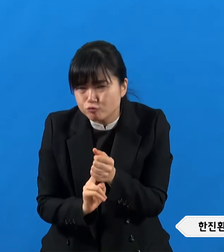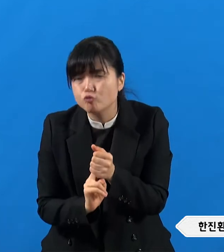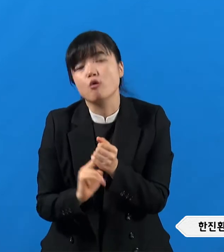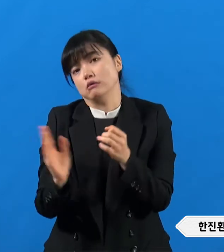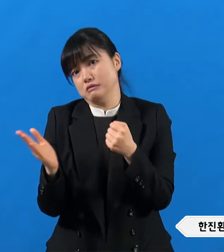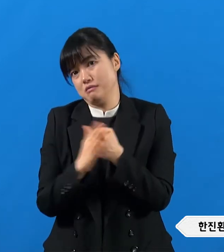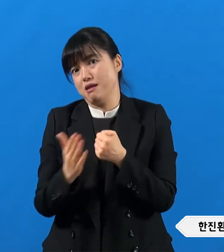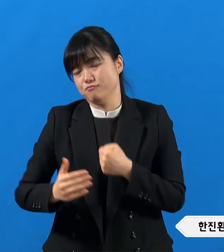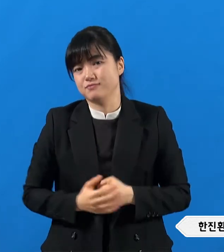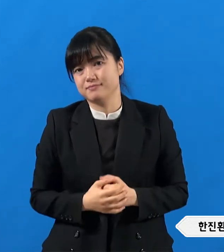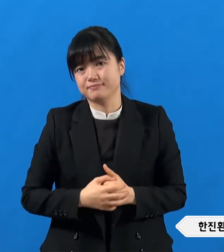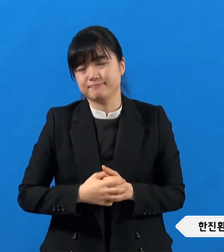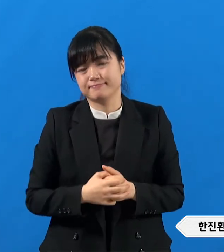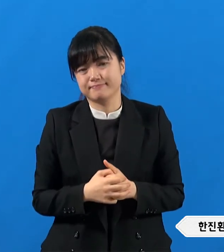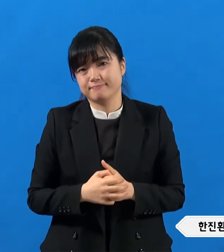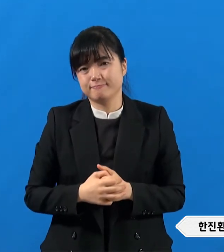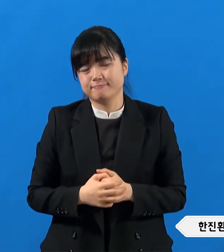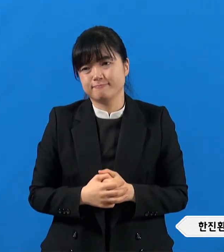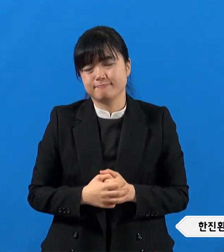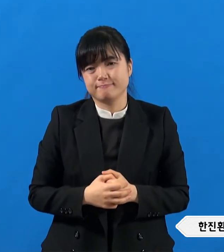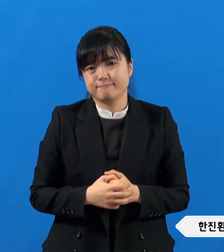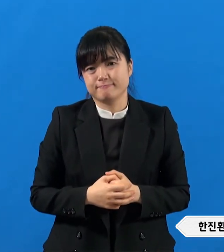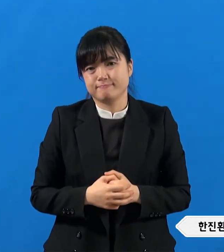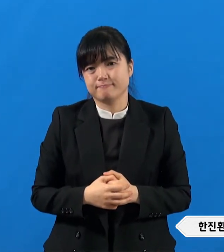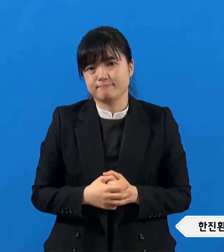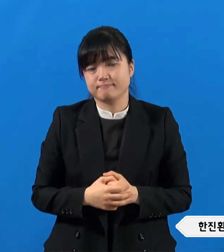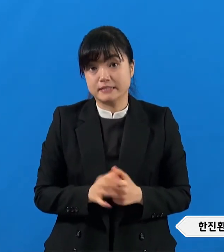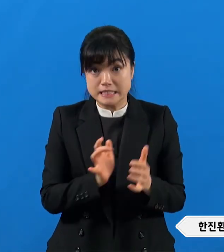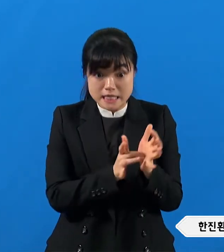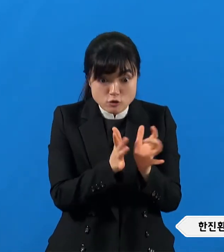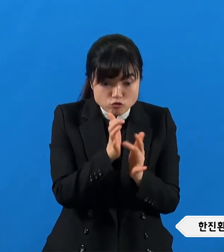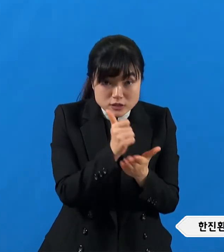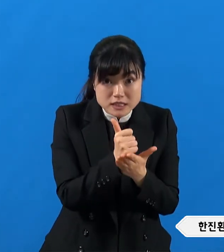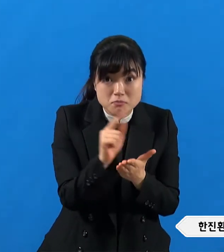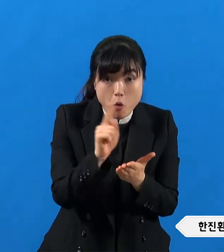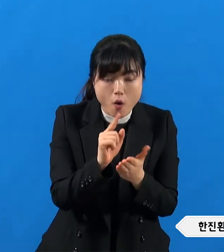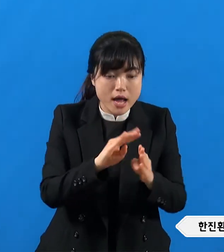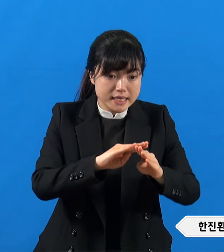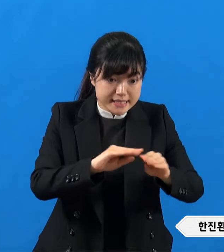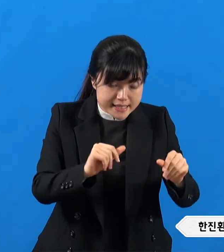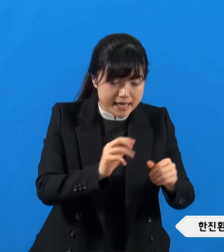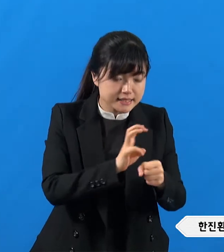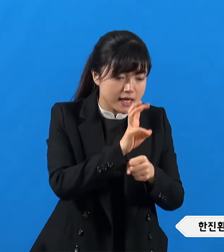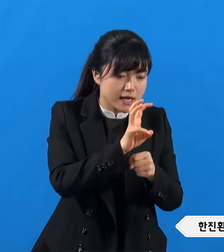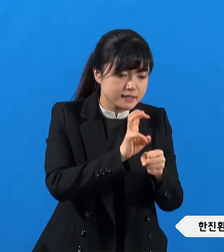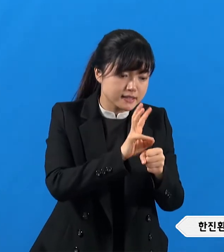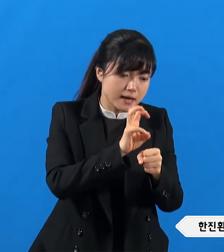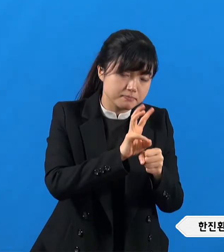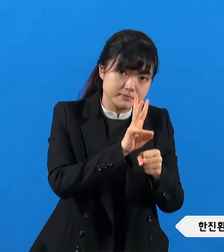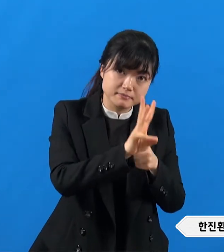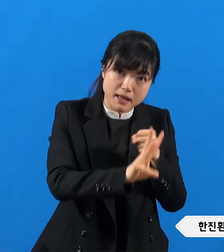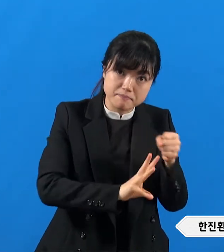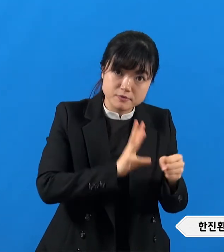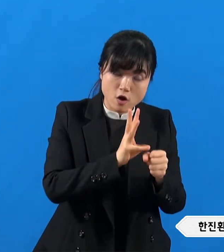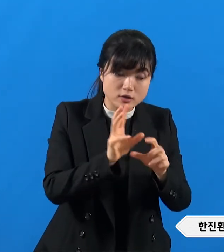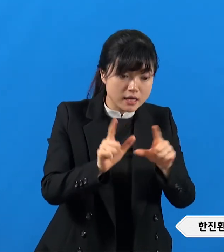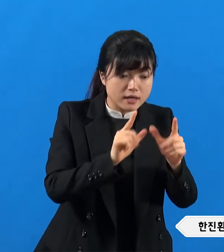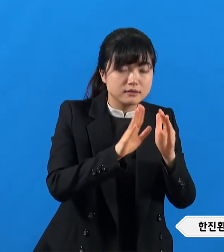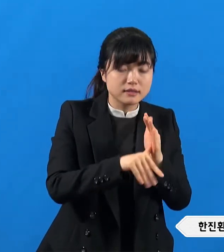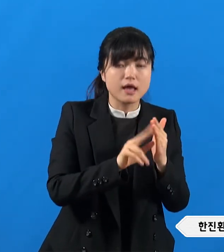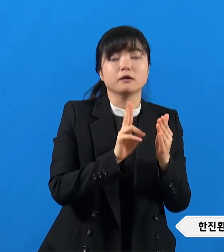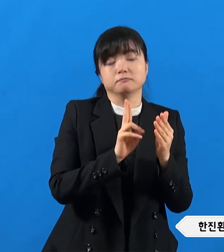것과 똑같은 이유였습니다. 예수님은 이 땅에 33년 사시면서 감추어져